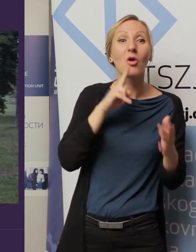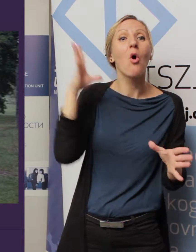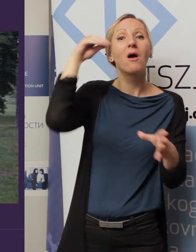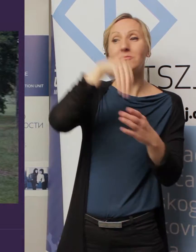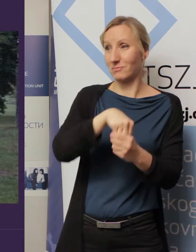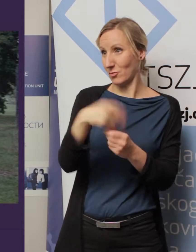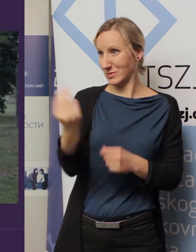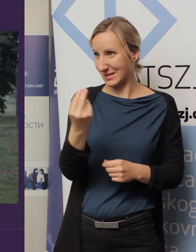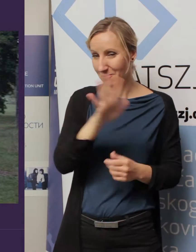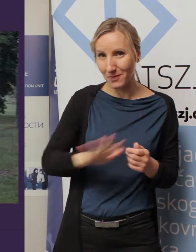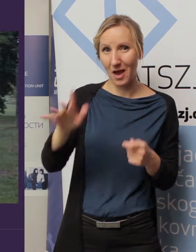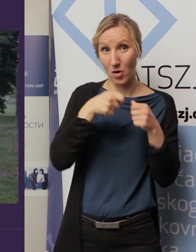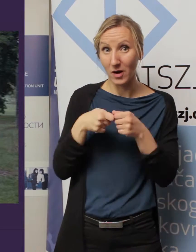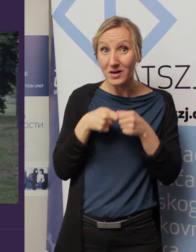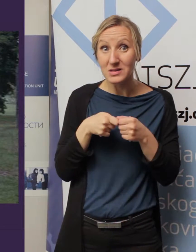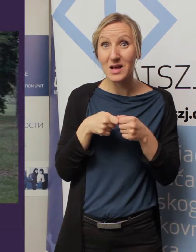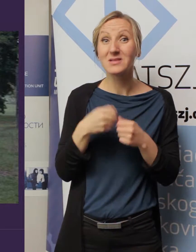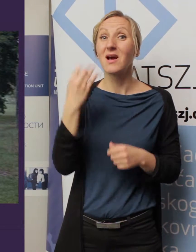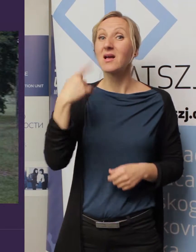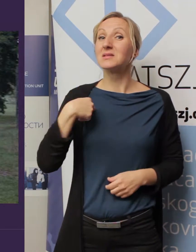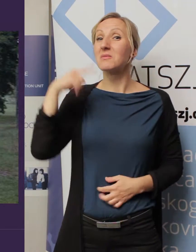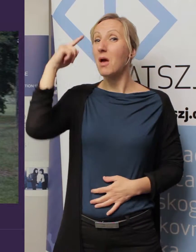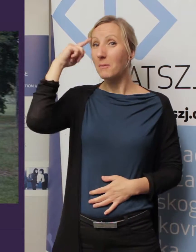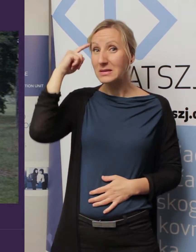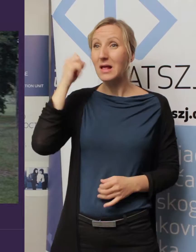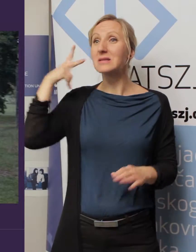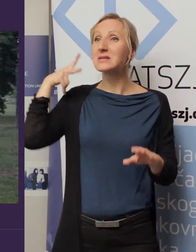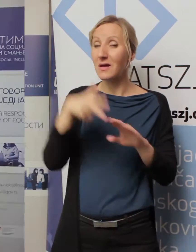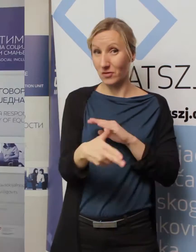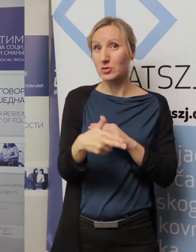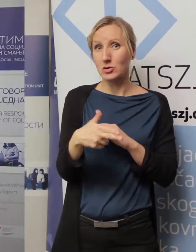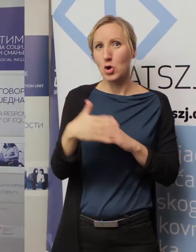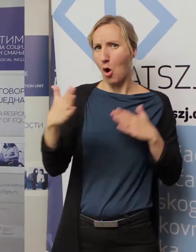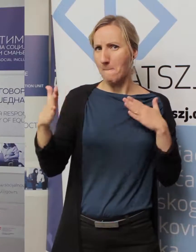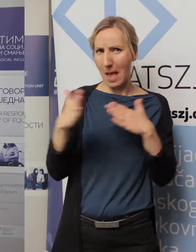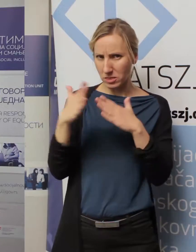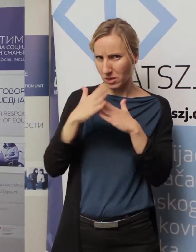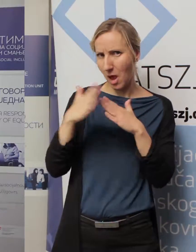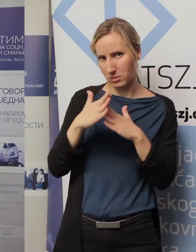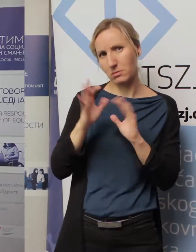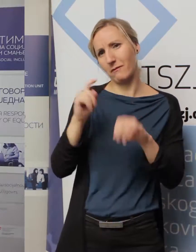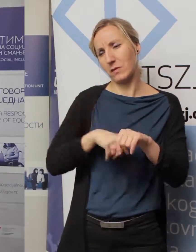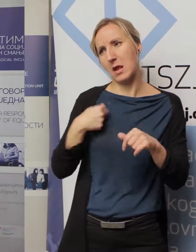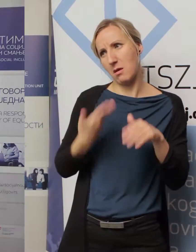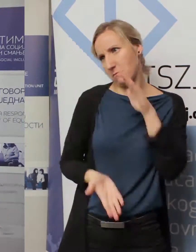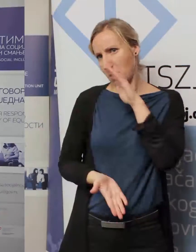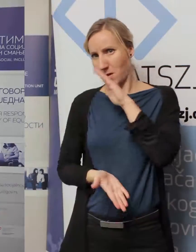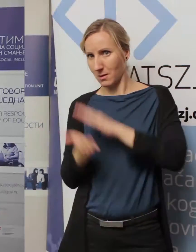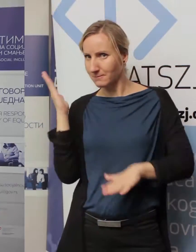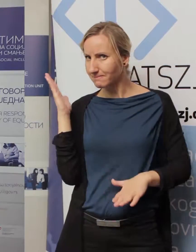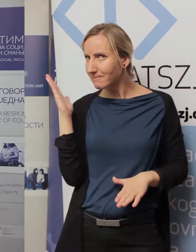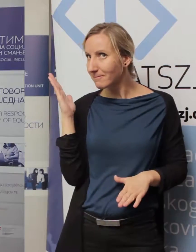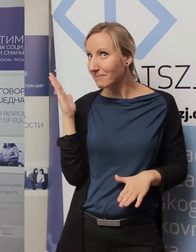članice Unije srednjoškolaca Srbije. I kada sam u jednom trenutku mislila da kad se završio mandat u upravnom odboru je vreme da